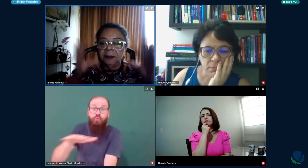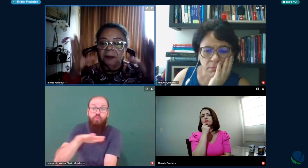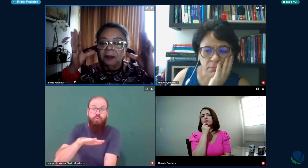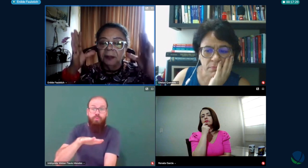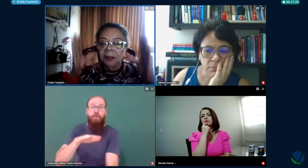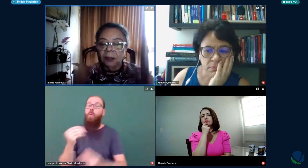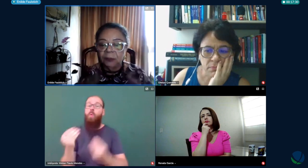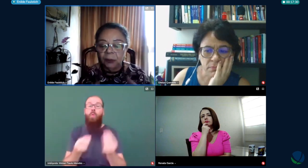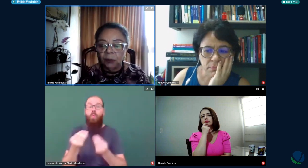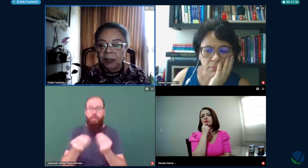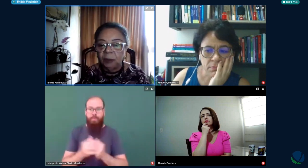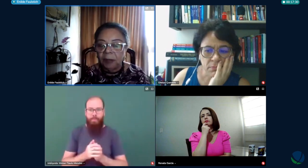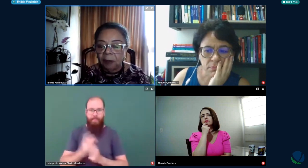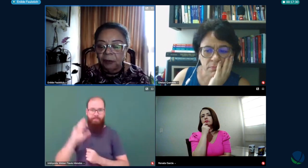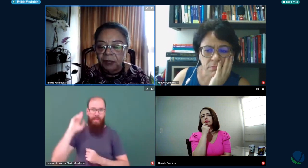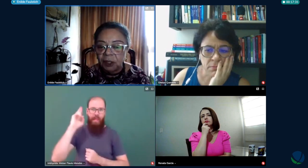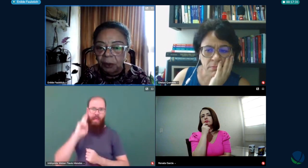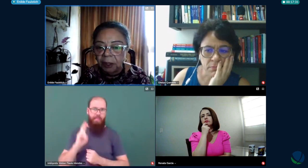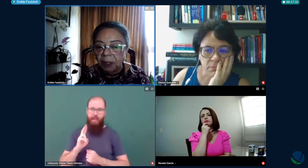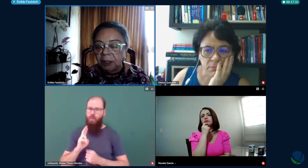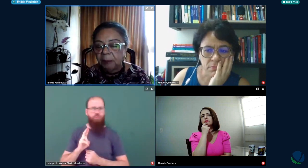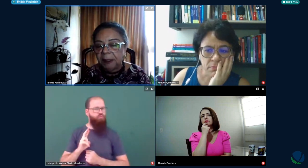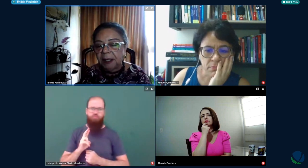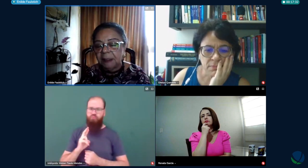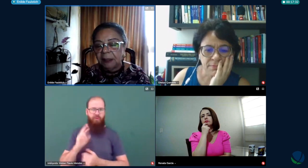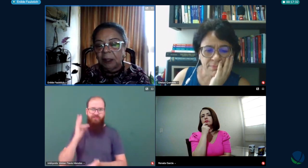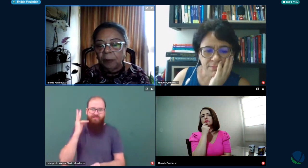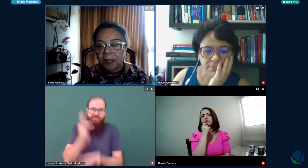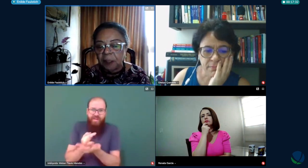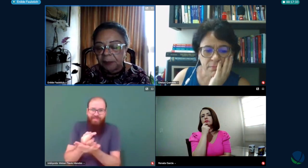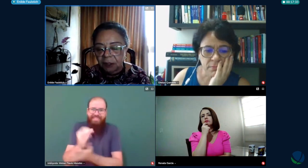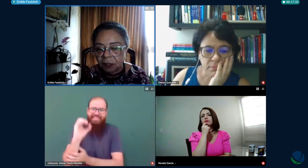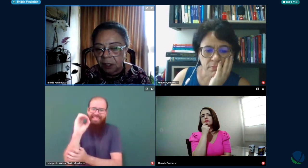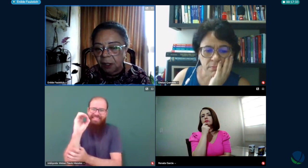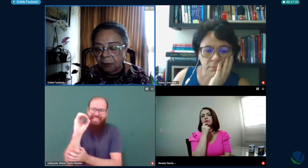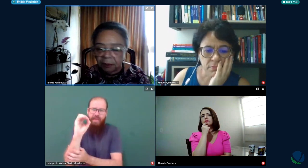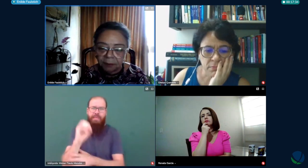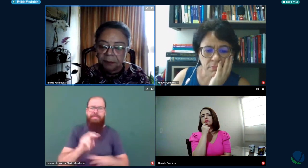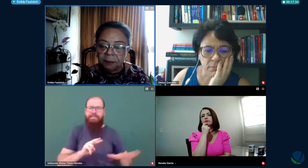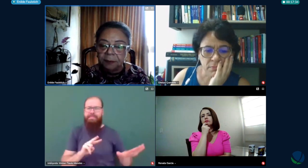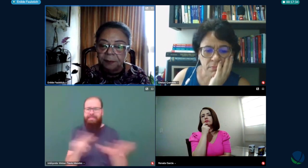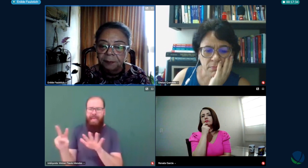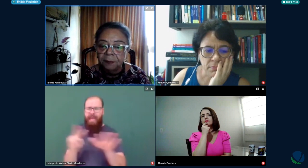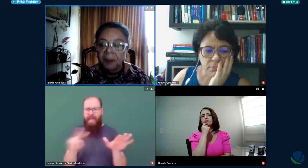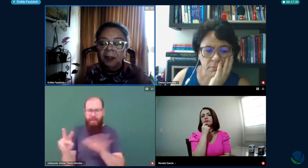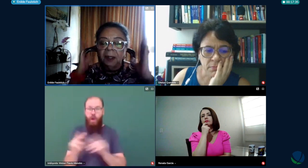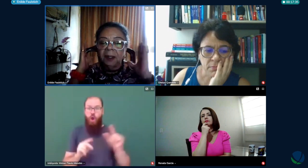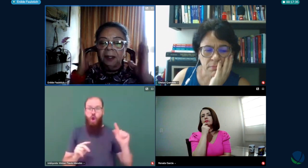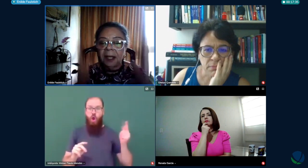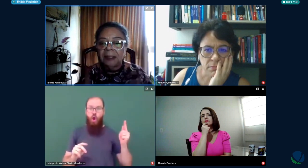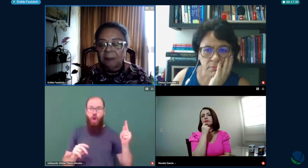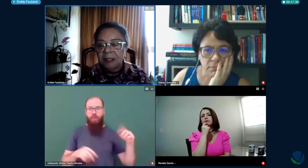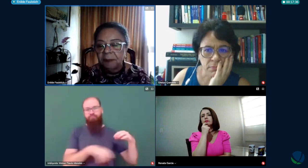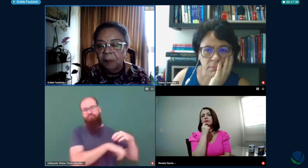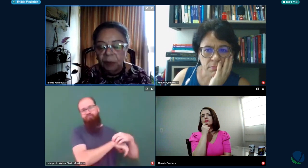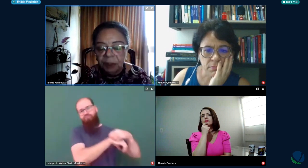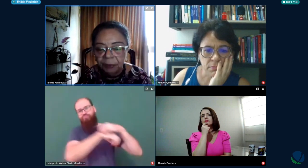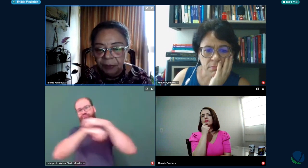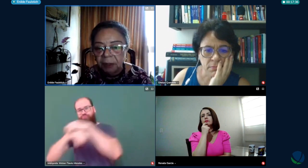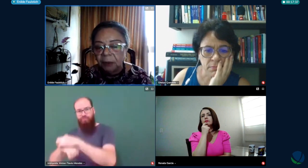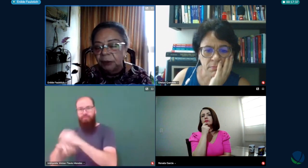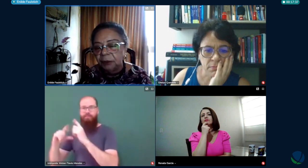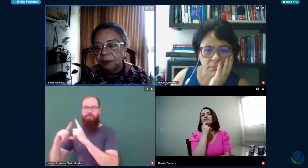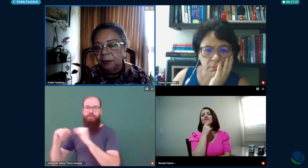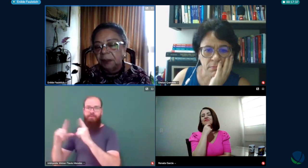Renata não faltou a nenhuma aula, vinha de Goiânia para cá semanalmente para assistir a aula. Renata participou